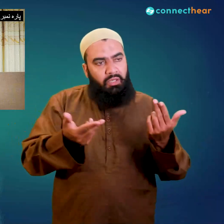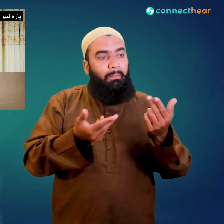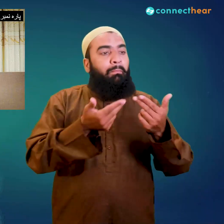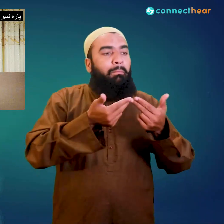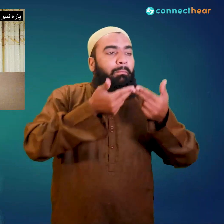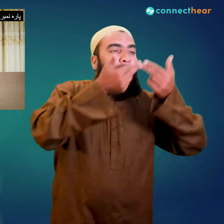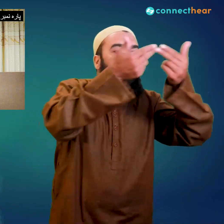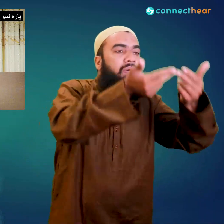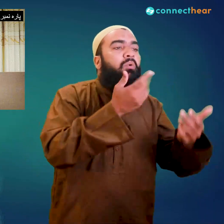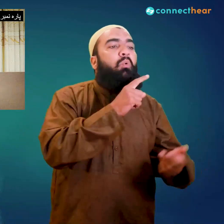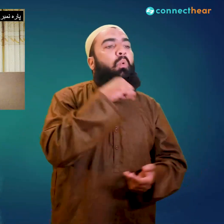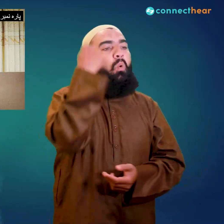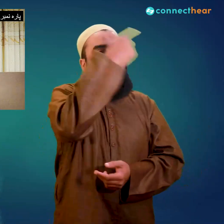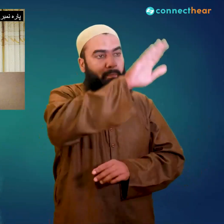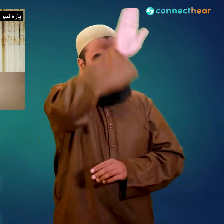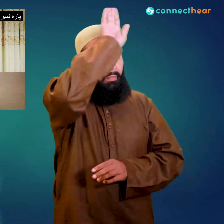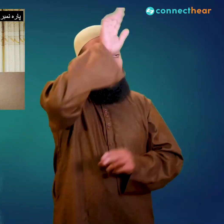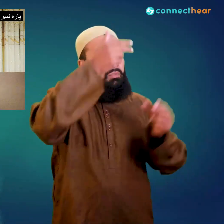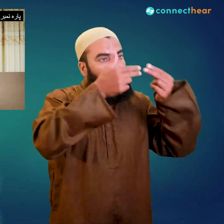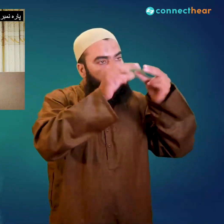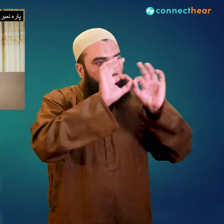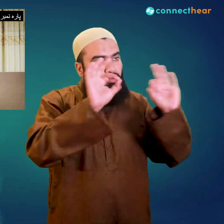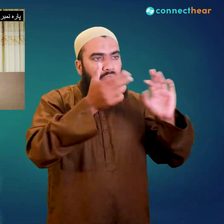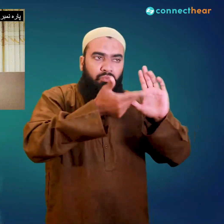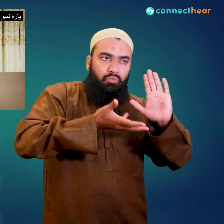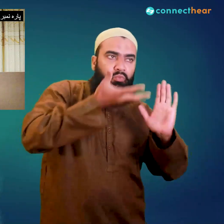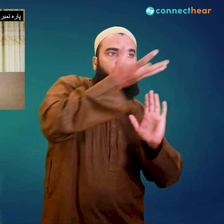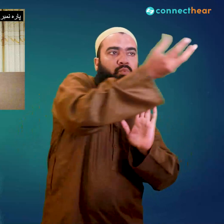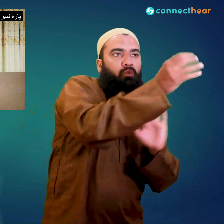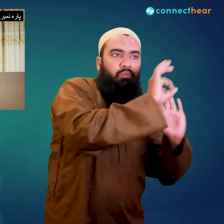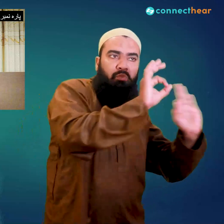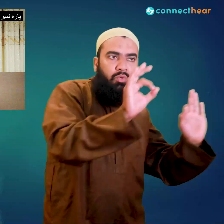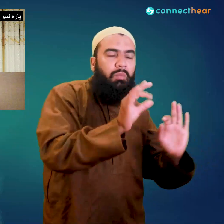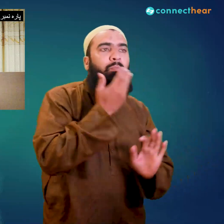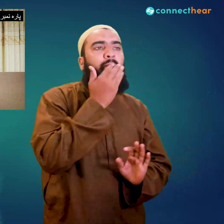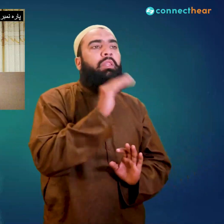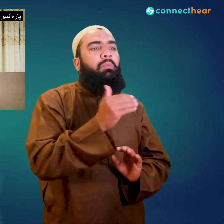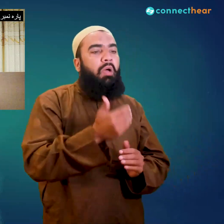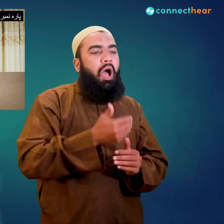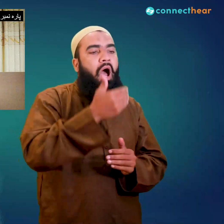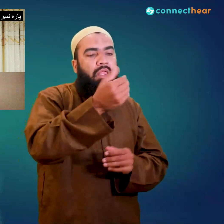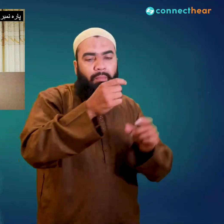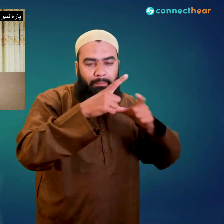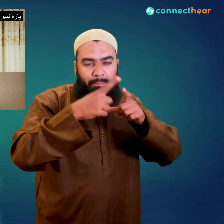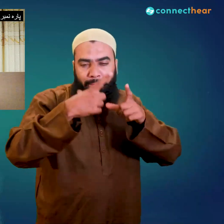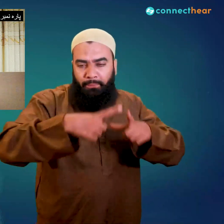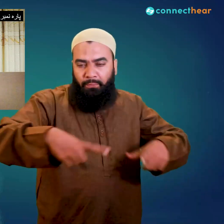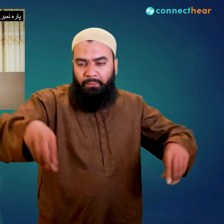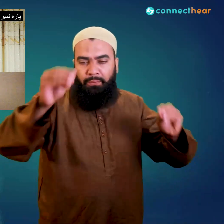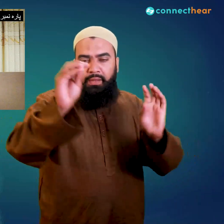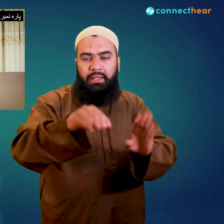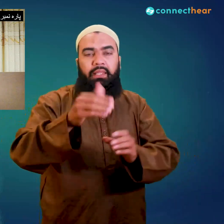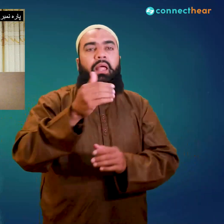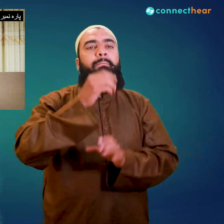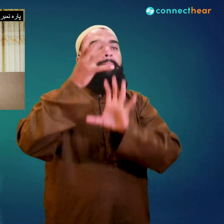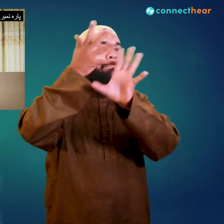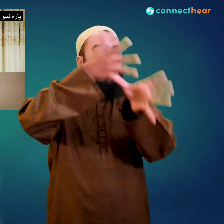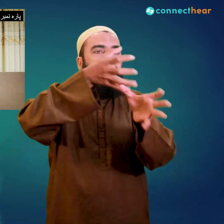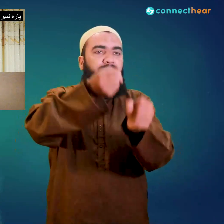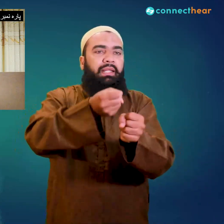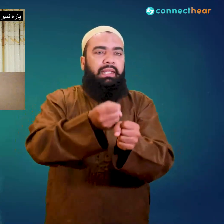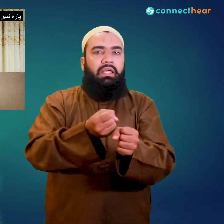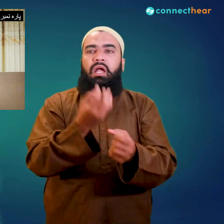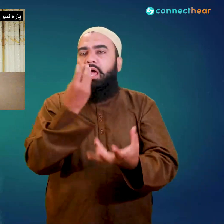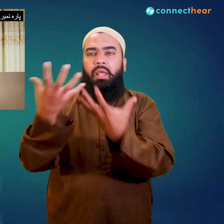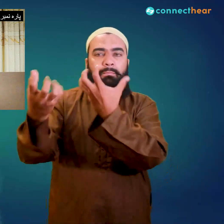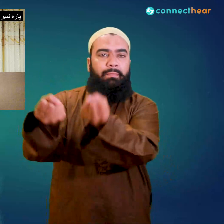بتائی، اور اس تعبیر میں یہ بات تھی کہ ملک میں عن قریب ایک بڑا قحط آنے والا ہے